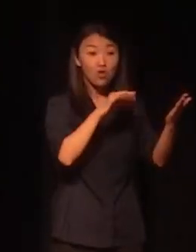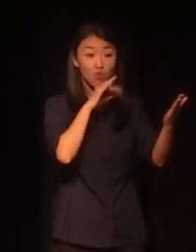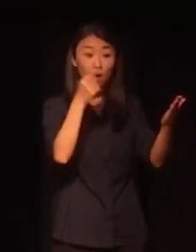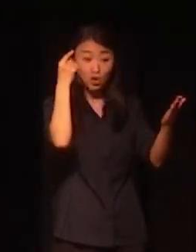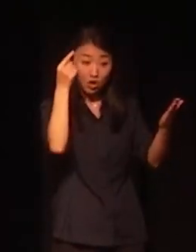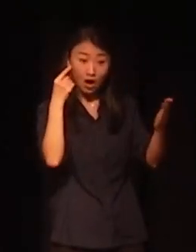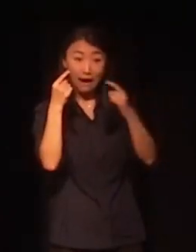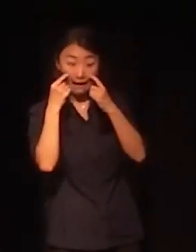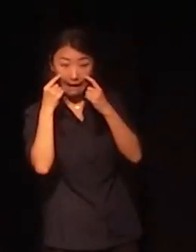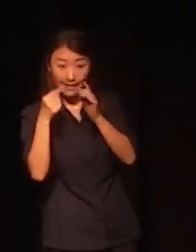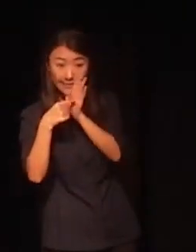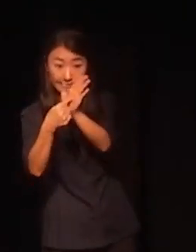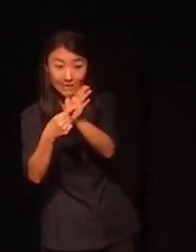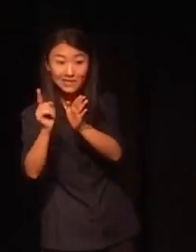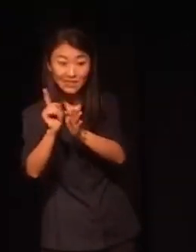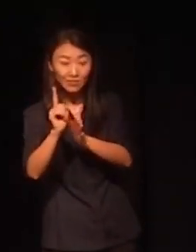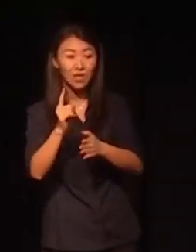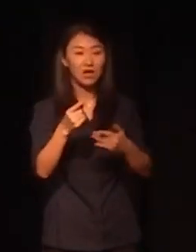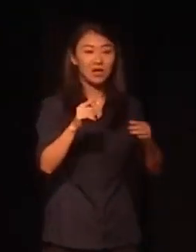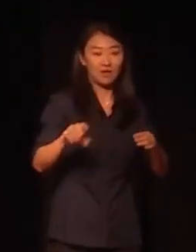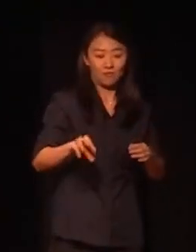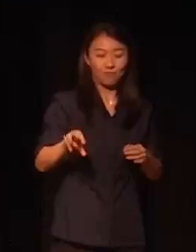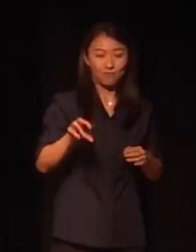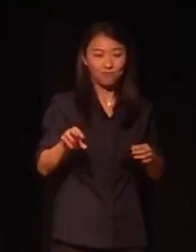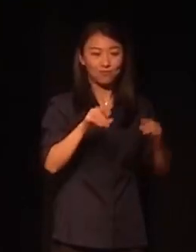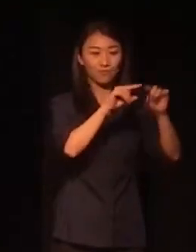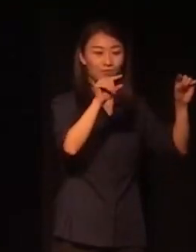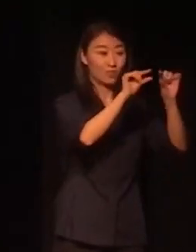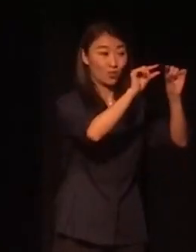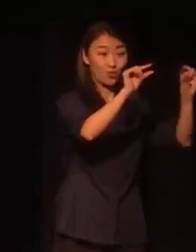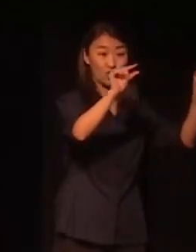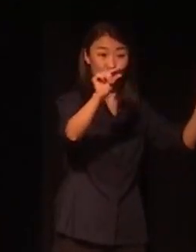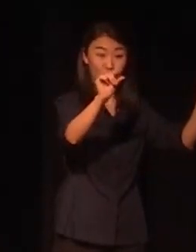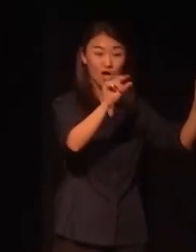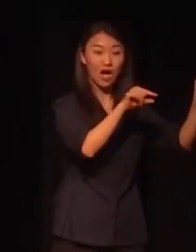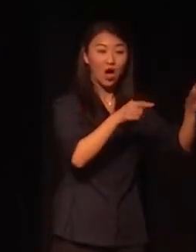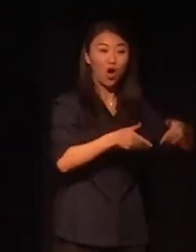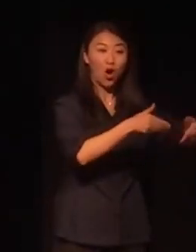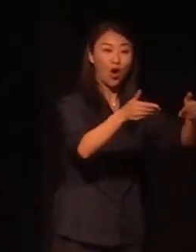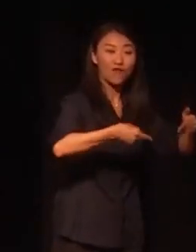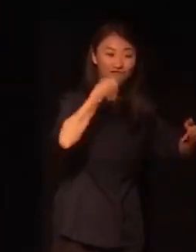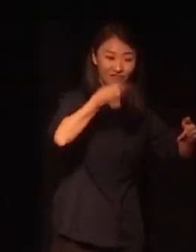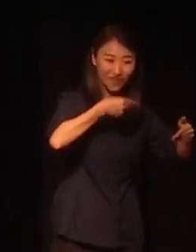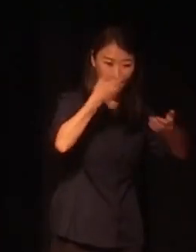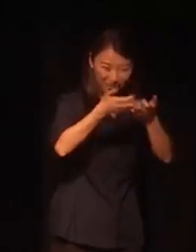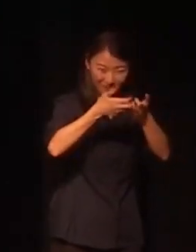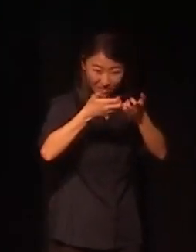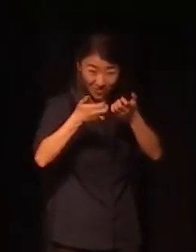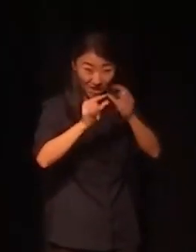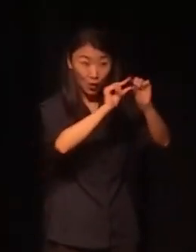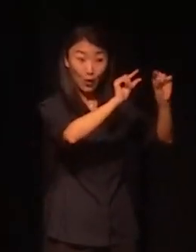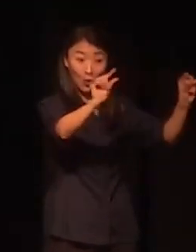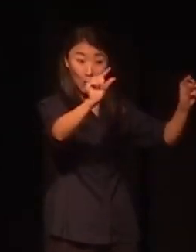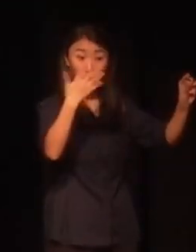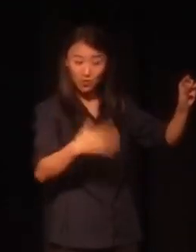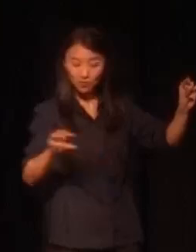then you move the cursor over 将打在一起的河粉分开, and then the